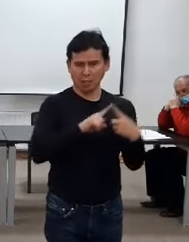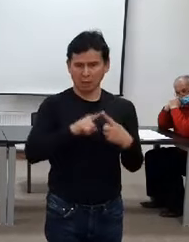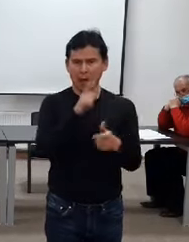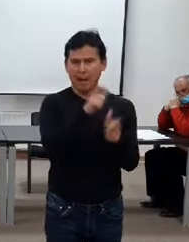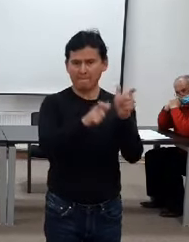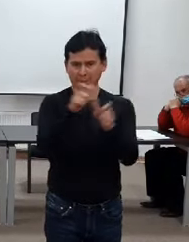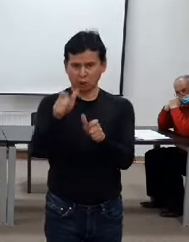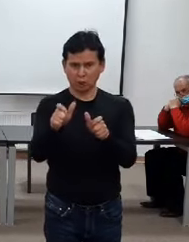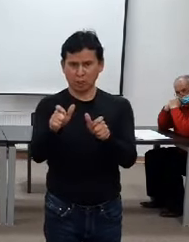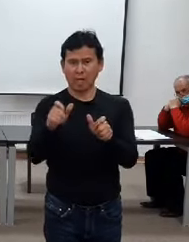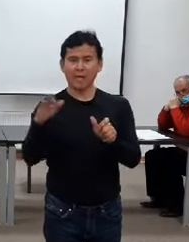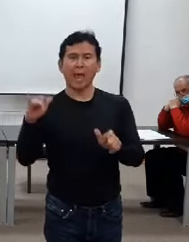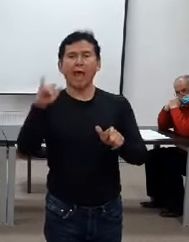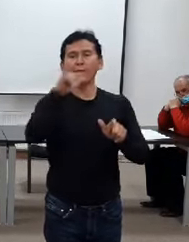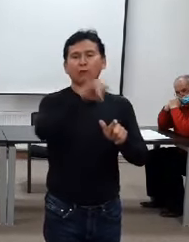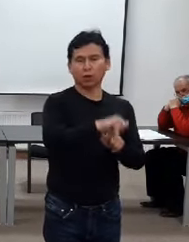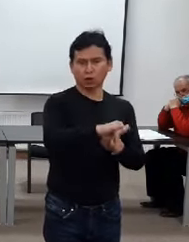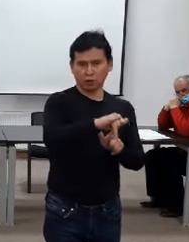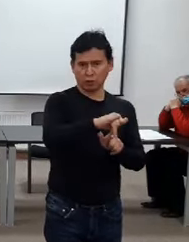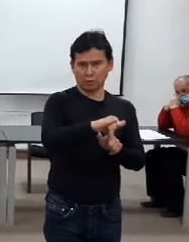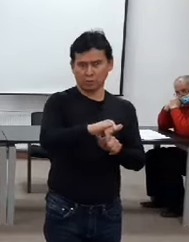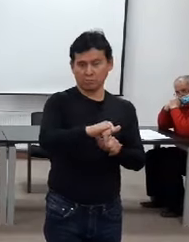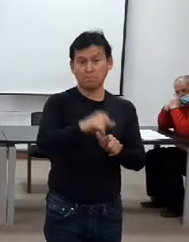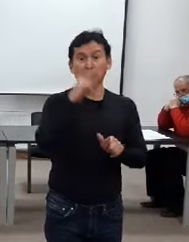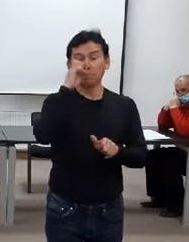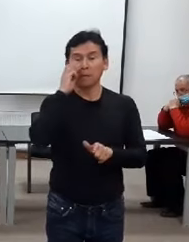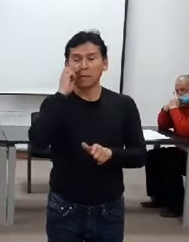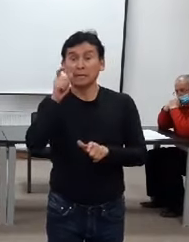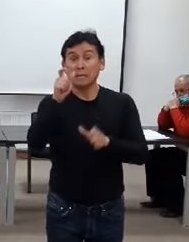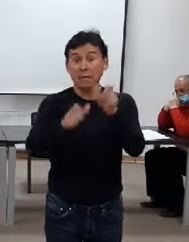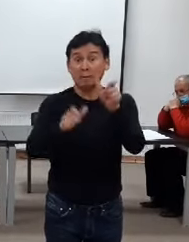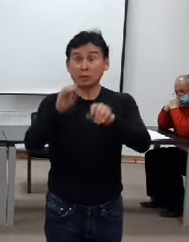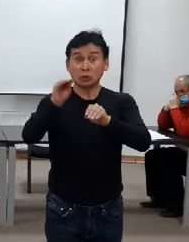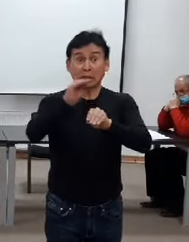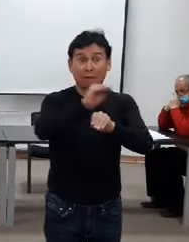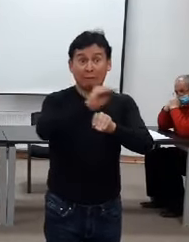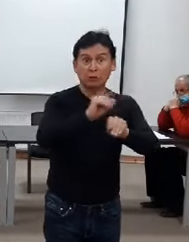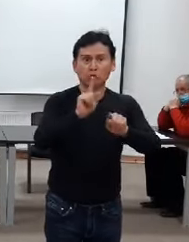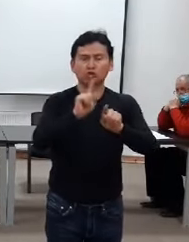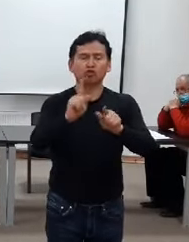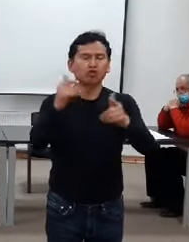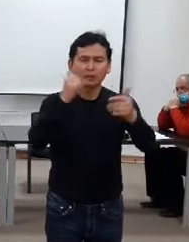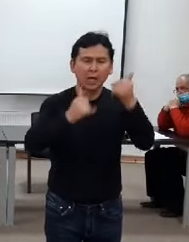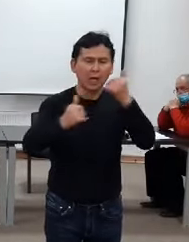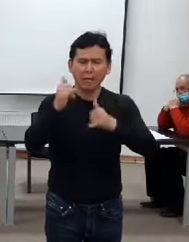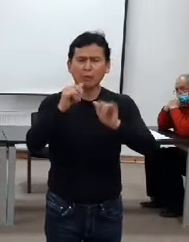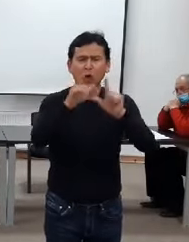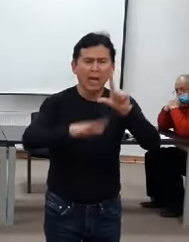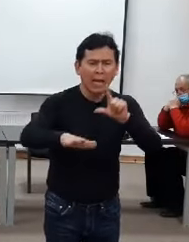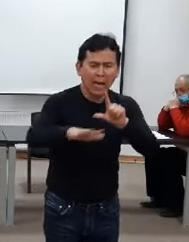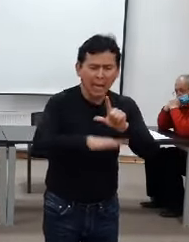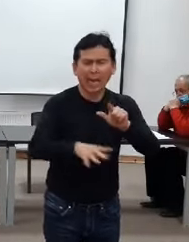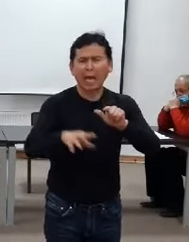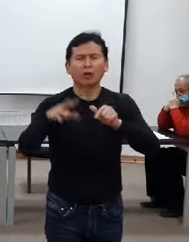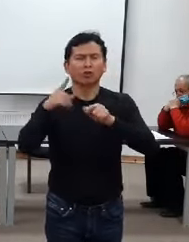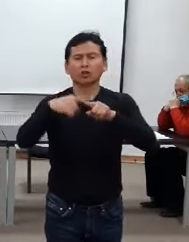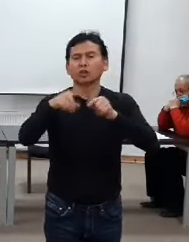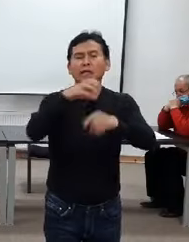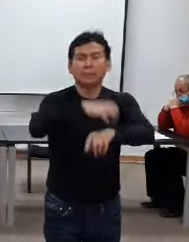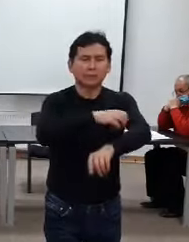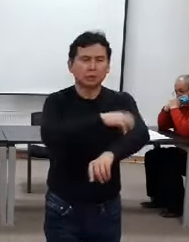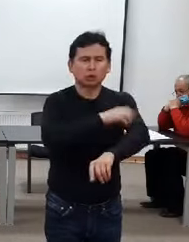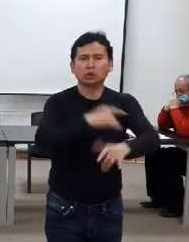es que para que la gente no siga llamando, la gente de Puerto Montt, de los lagos, de los ríos, no